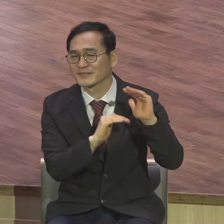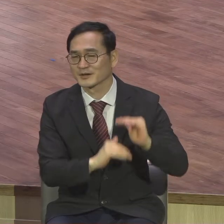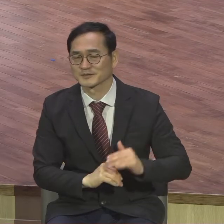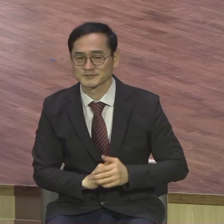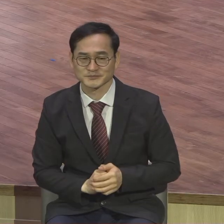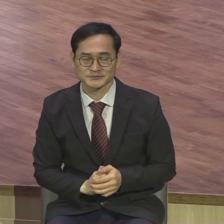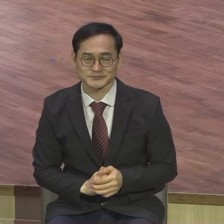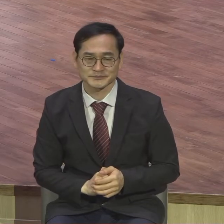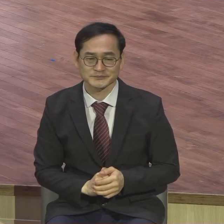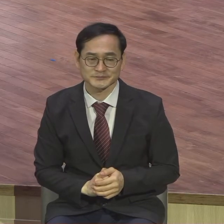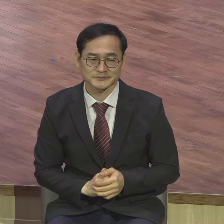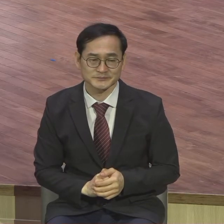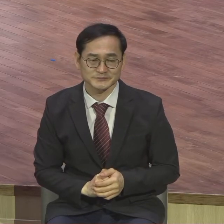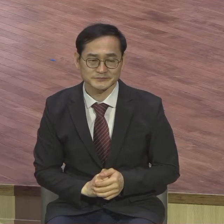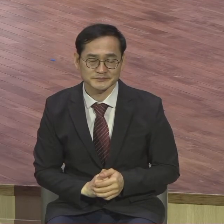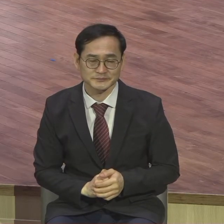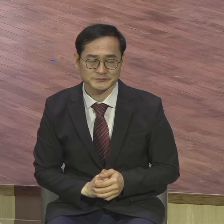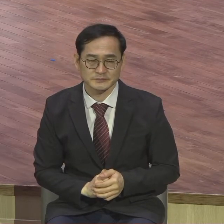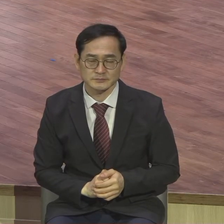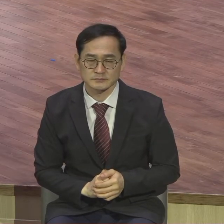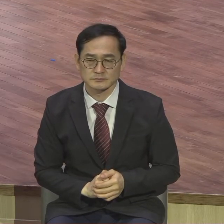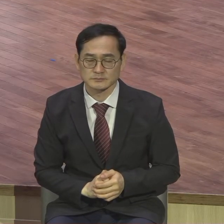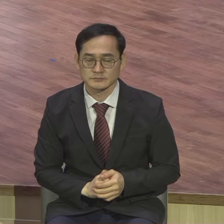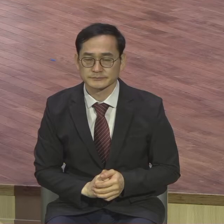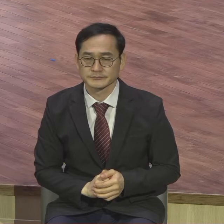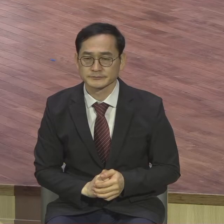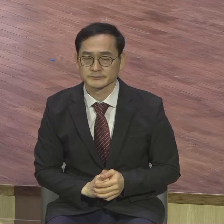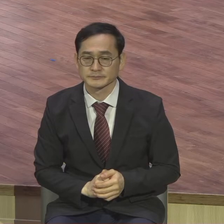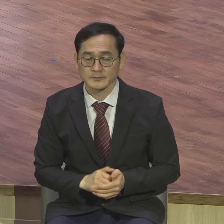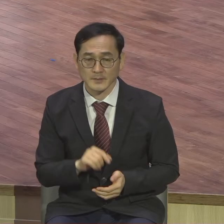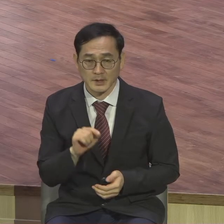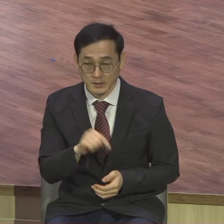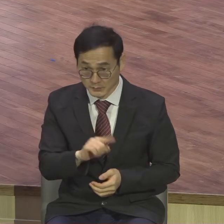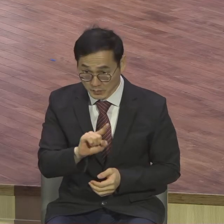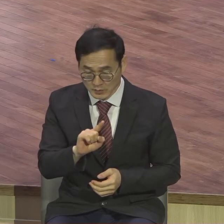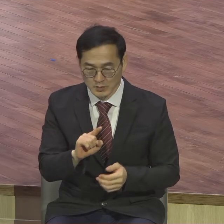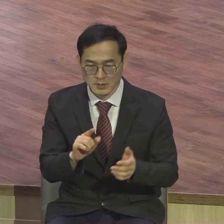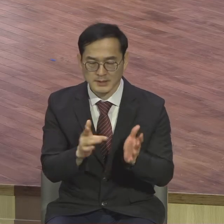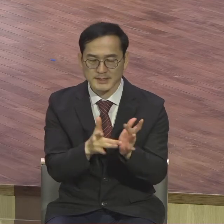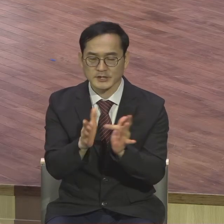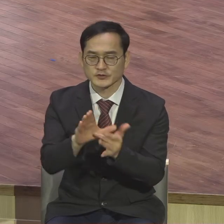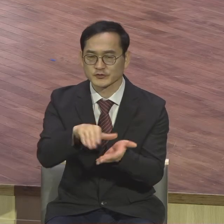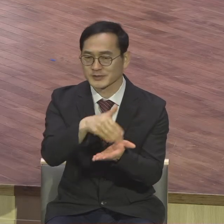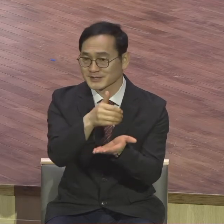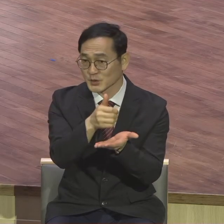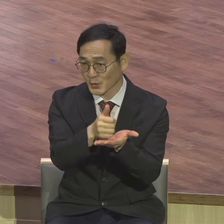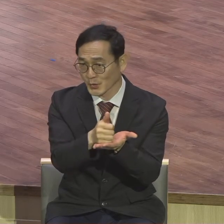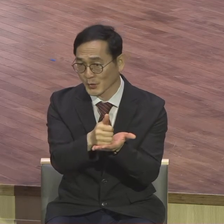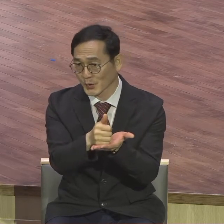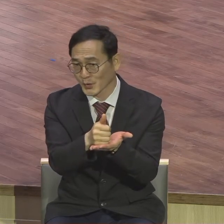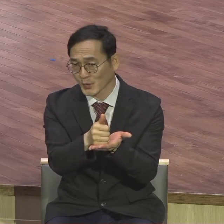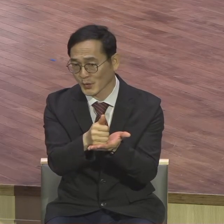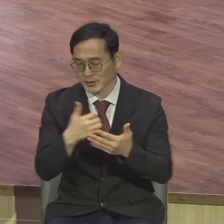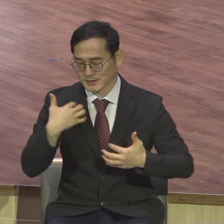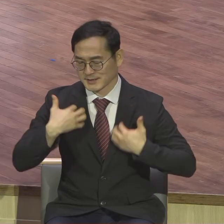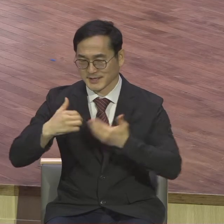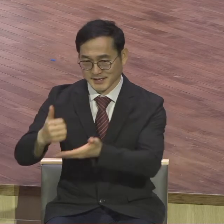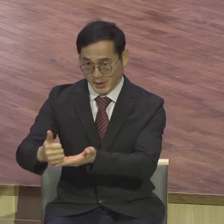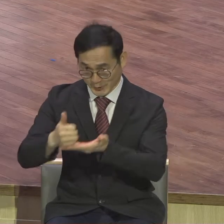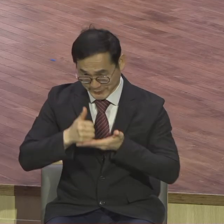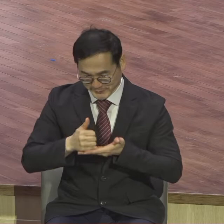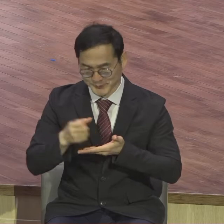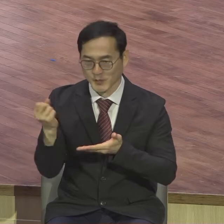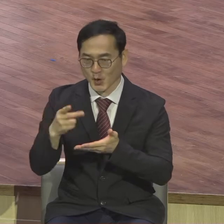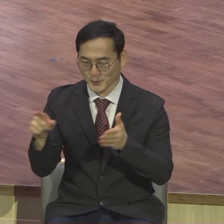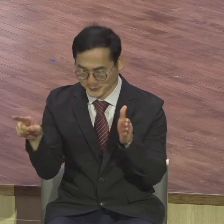그것도 계속해서 한마디로 말해서 예수 그리스도를 영접하고